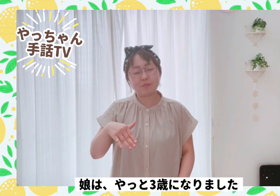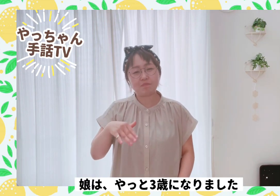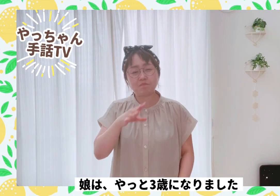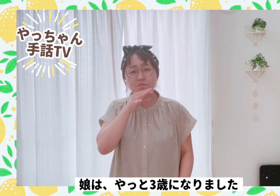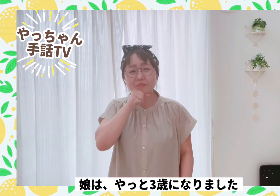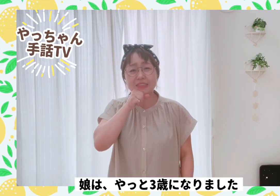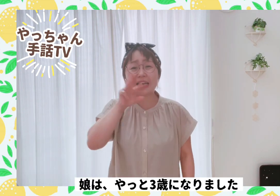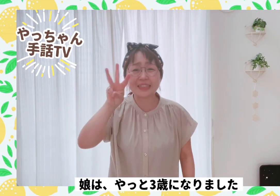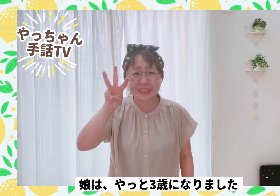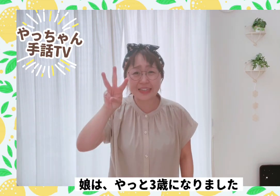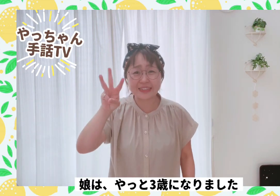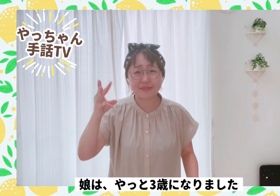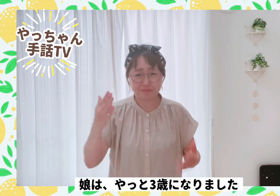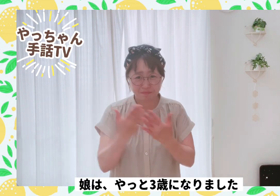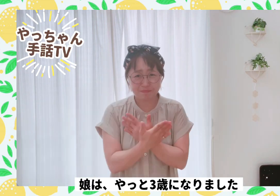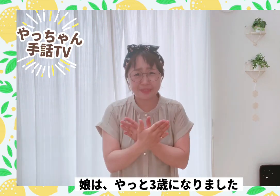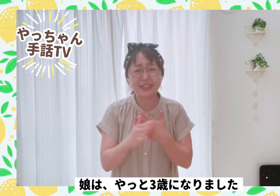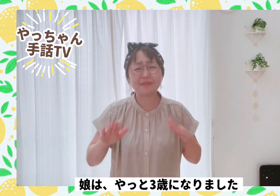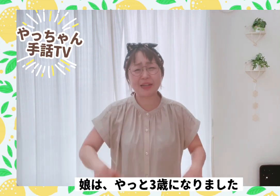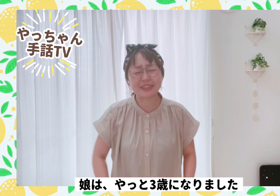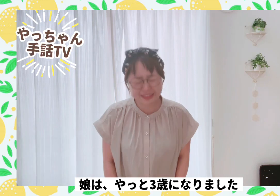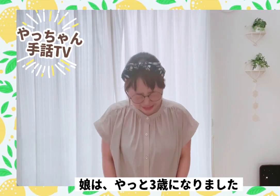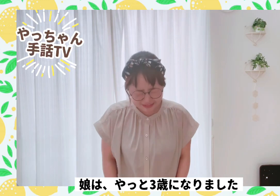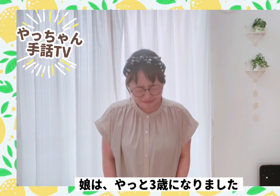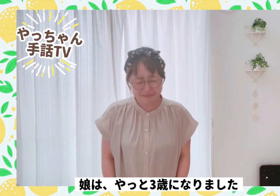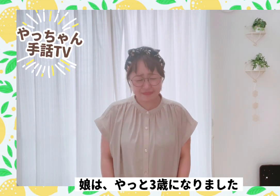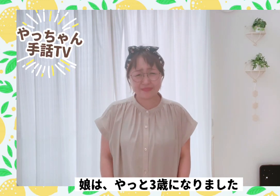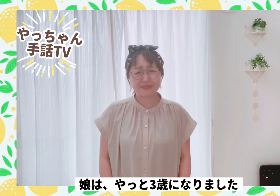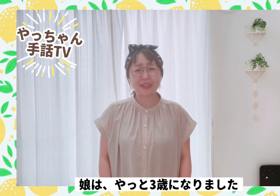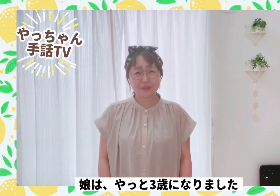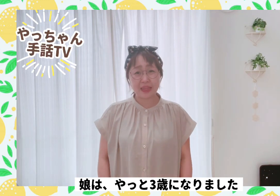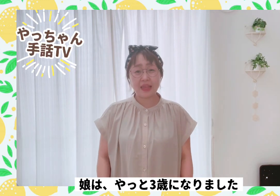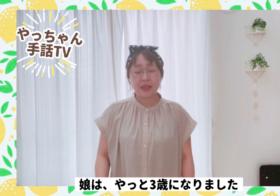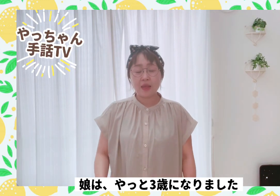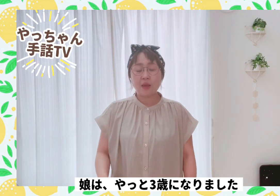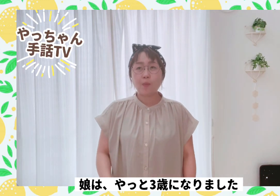っと下の娘が3歳になりました。